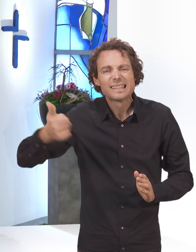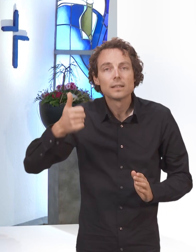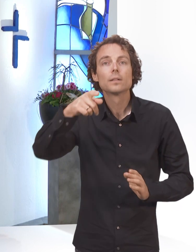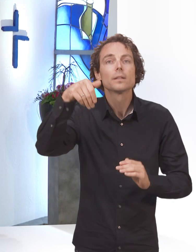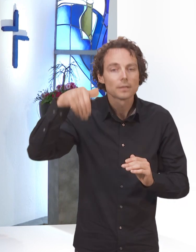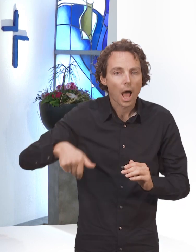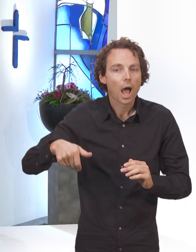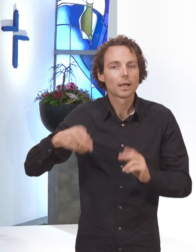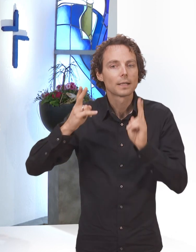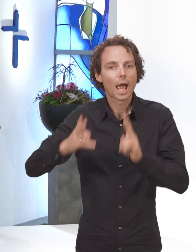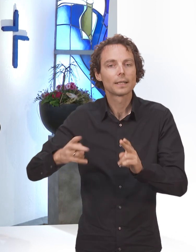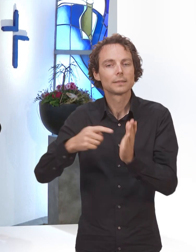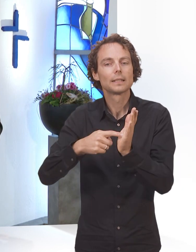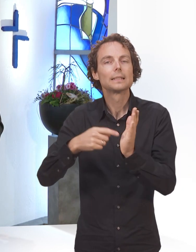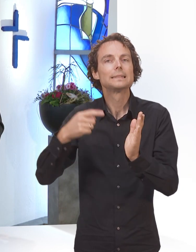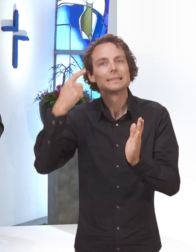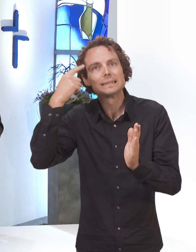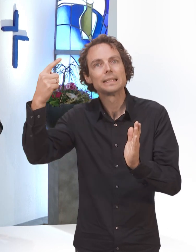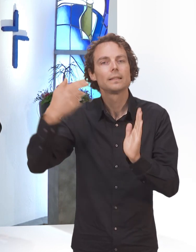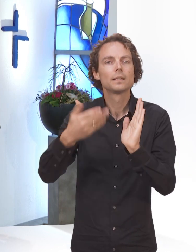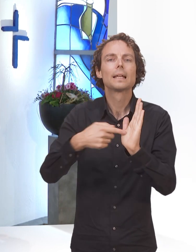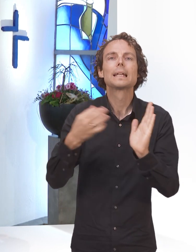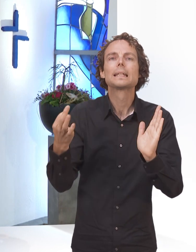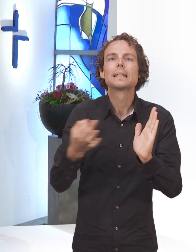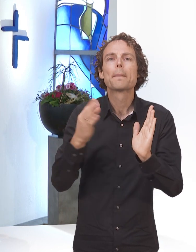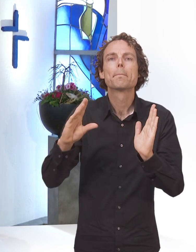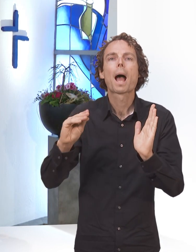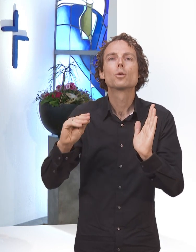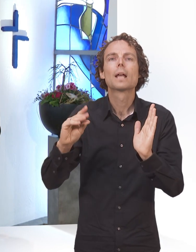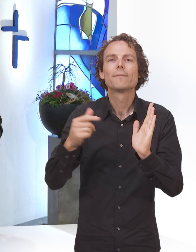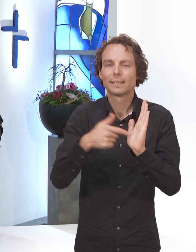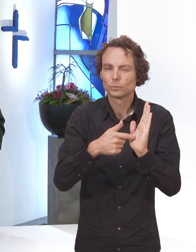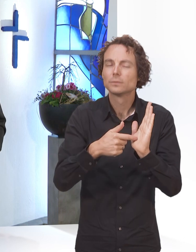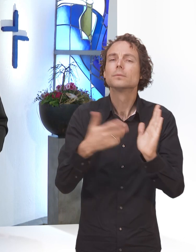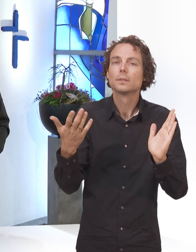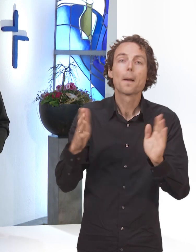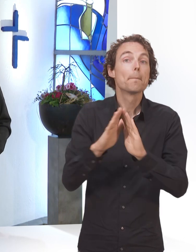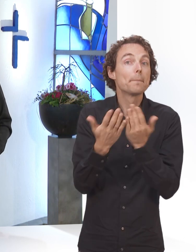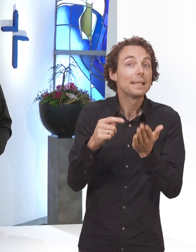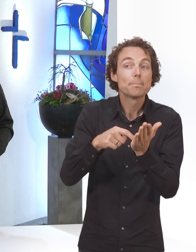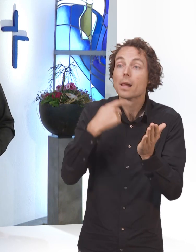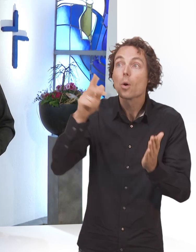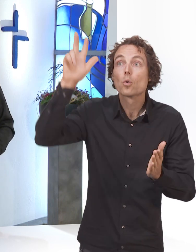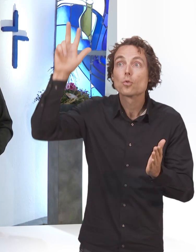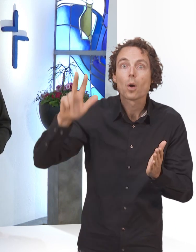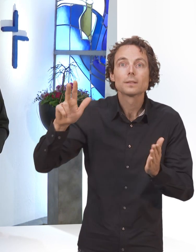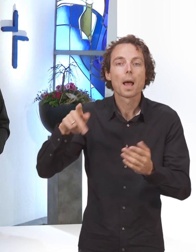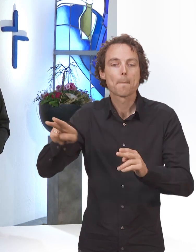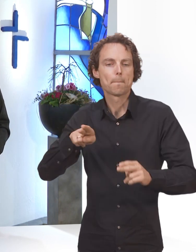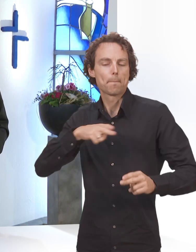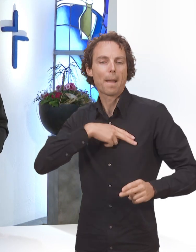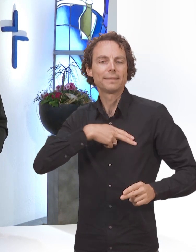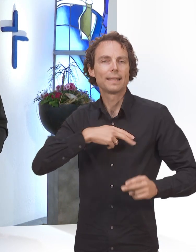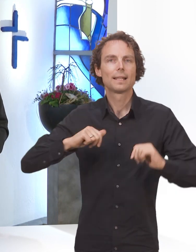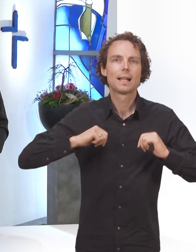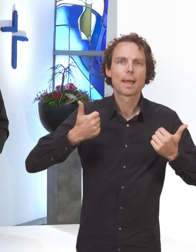Sache den Sinn zu geben, die Gebrauchsanweisung zu definieren. Die Bibel sagt, Gott hat das Patent auf das Leben. Gott hat